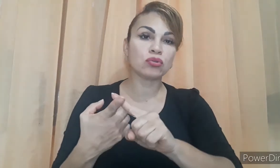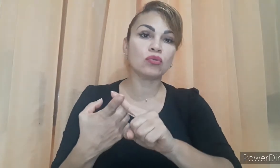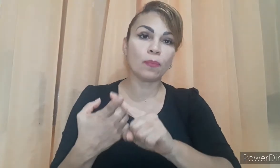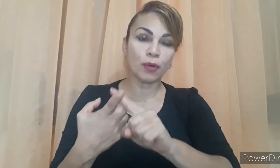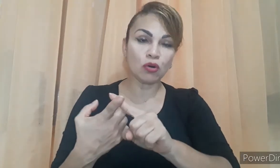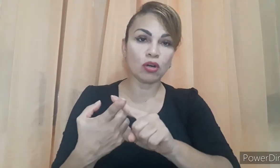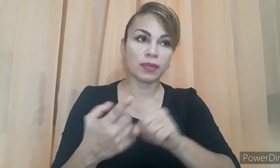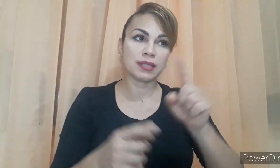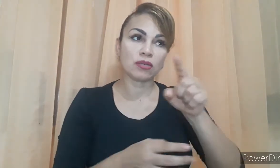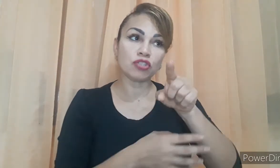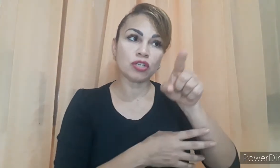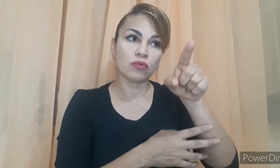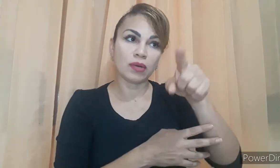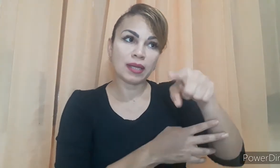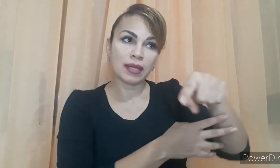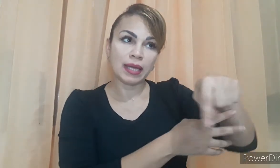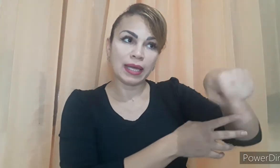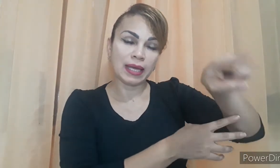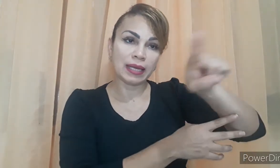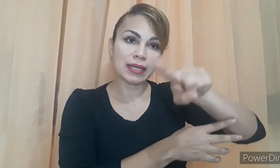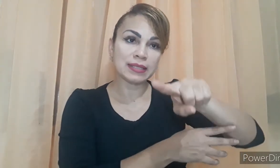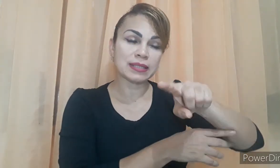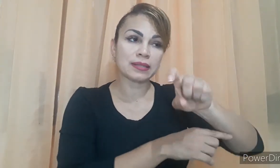do pronome. Se eu digo elas,